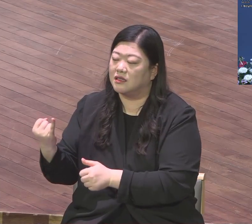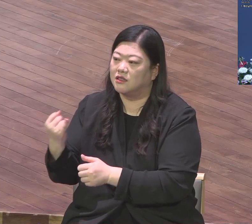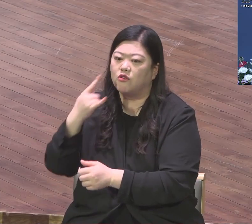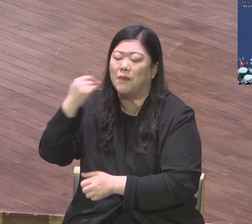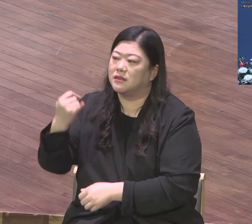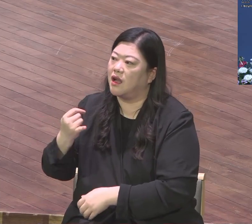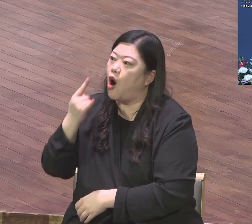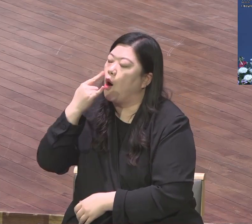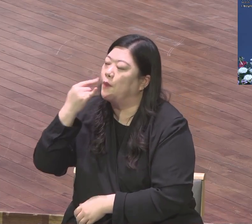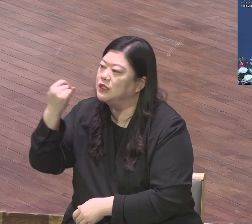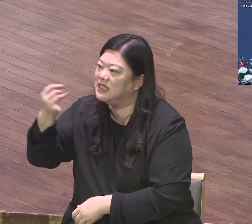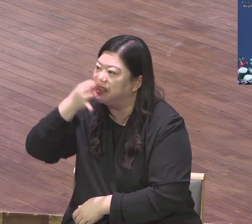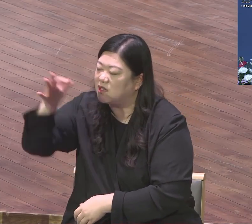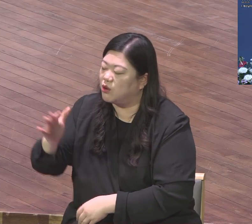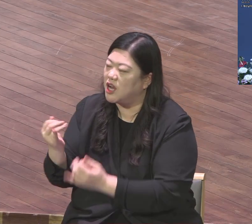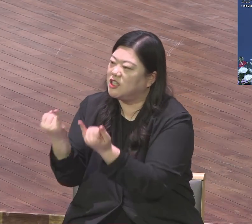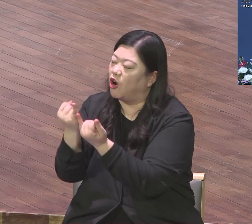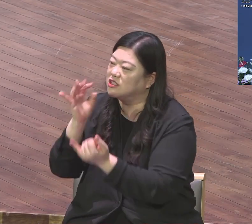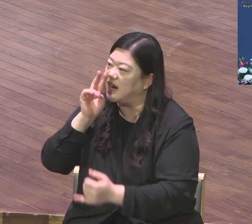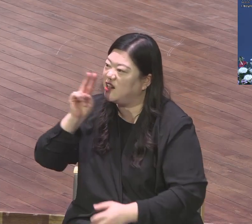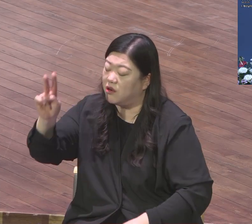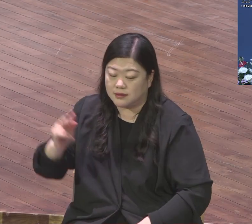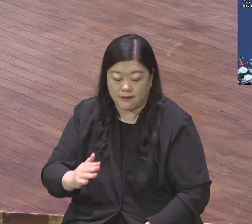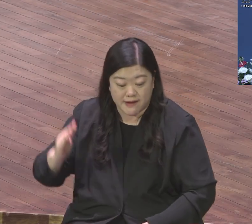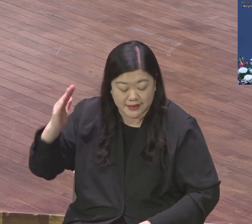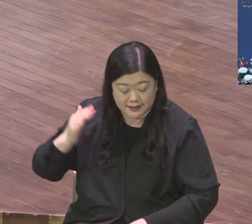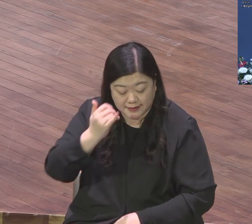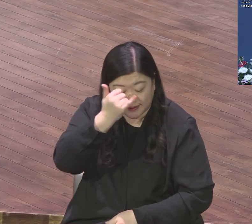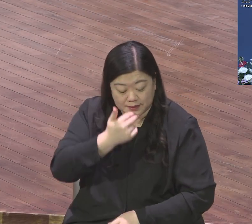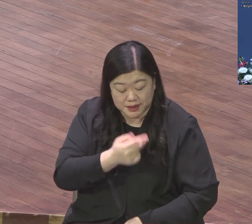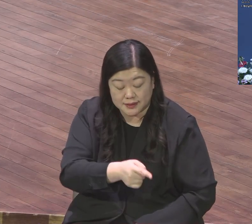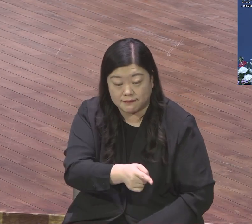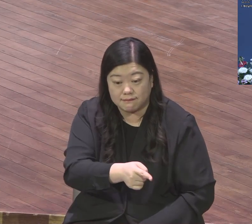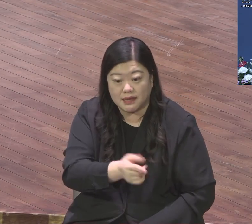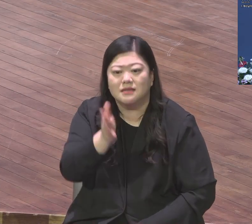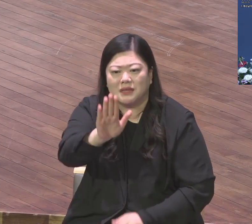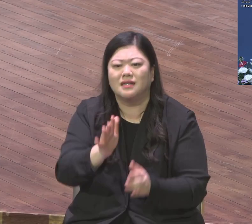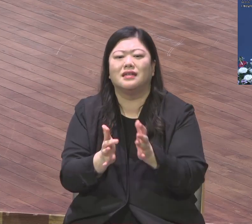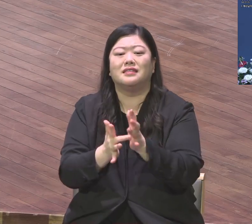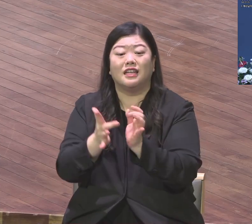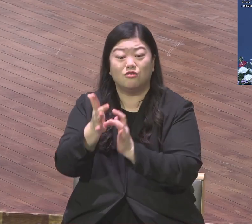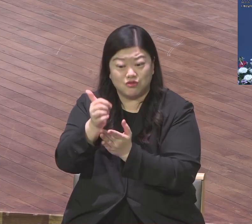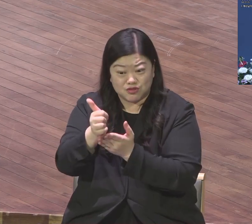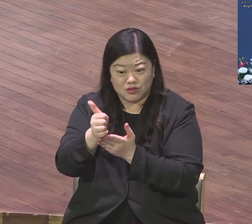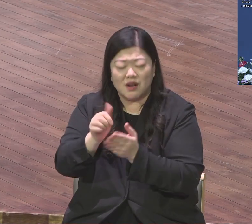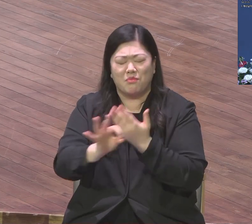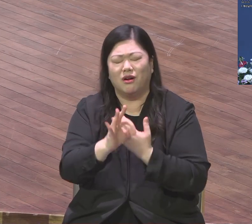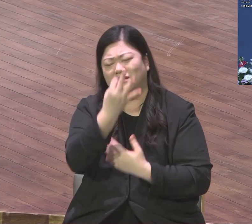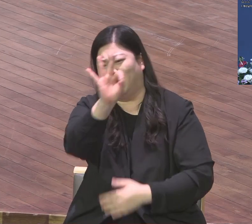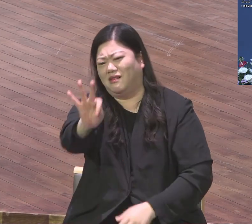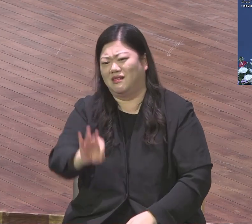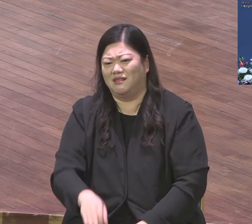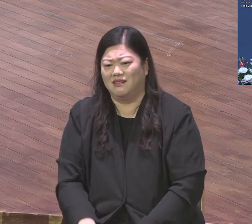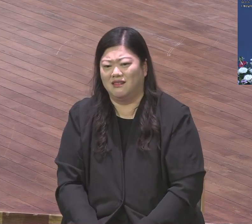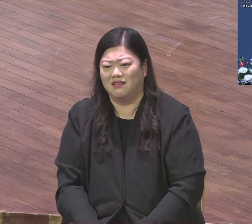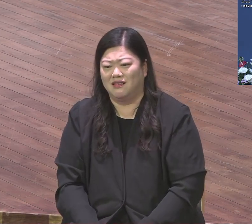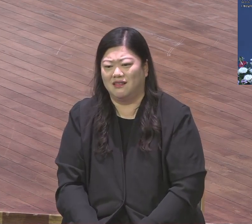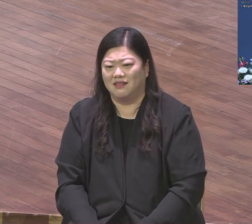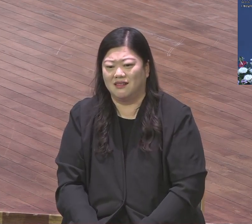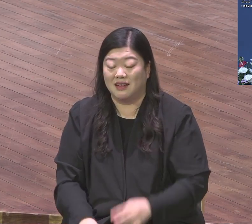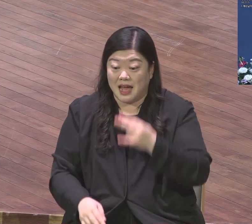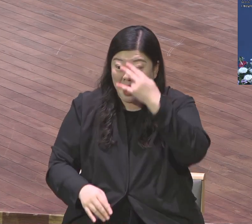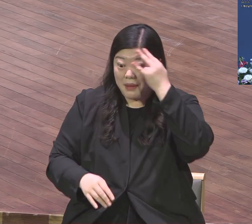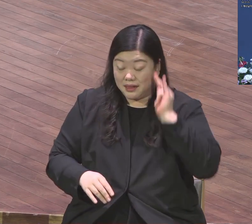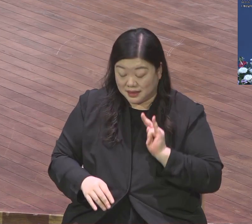큰 상처받을 정도가 아니지요. 평생 못 잊을 그런 아픔이죠. 그런데 마리아는 그런 거 아니에요. 다